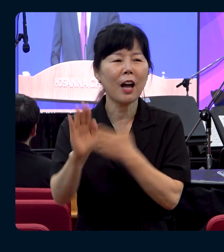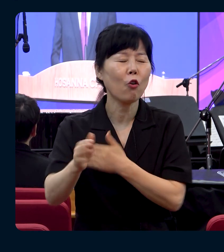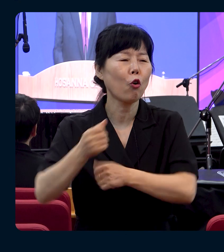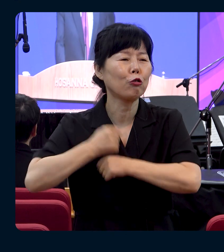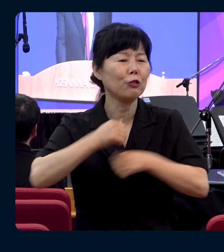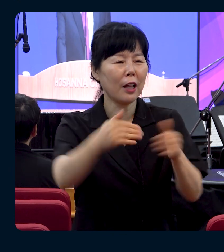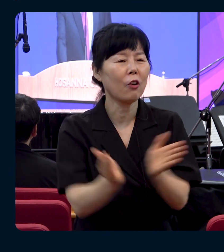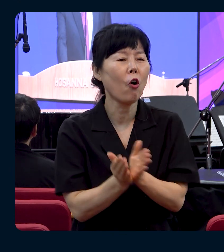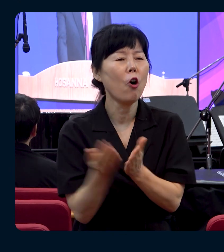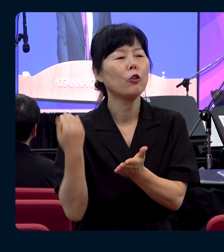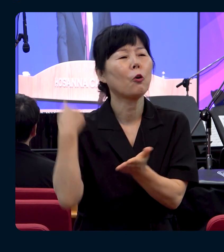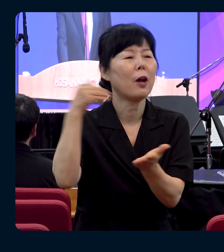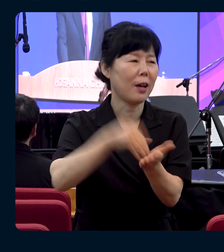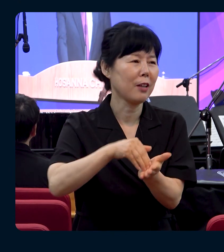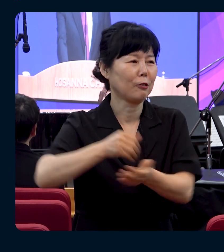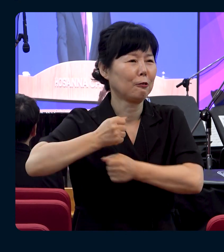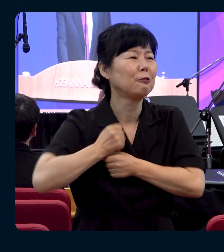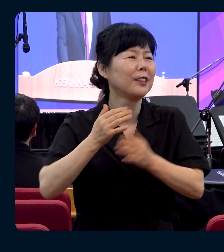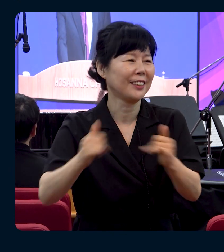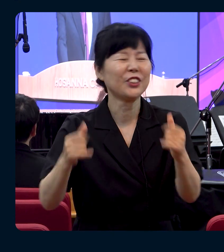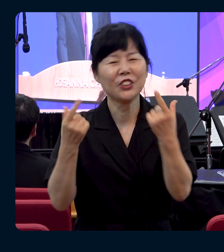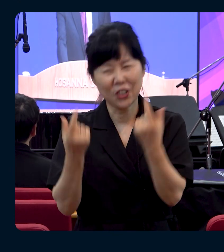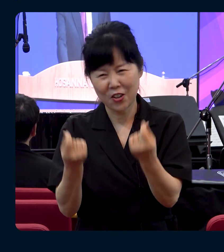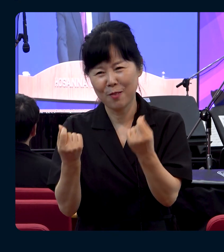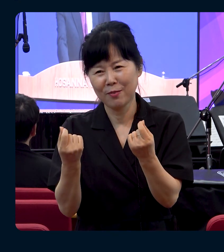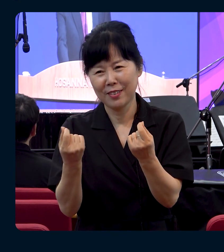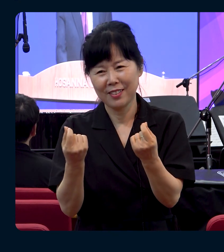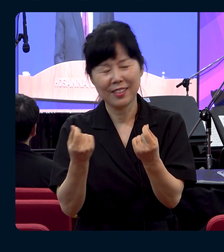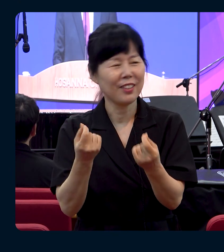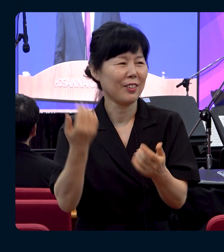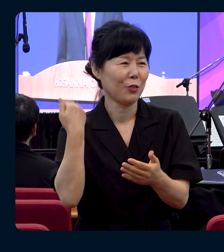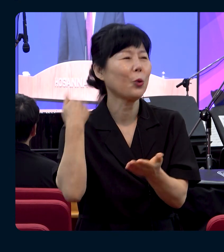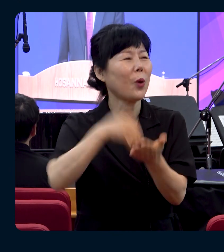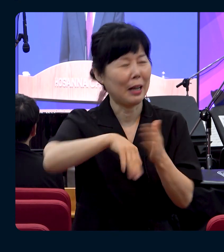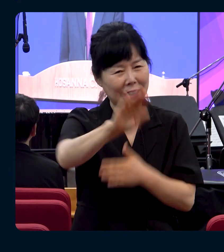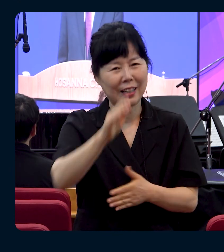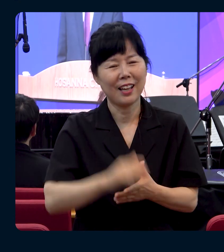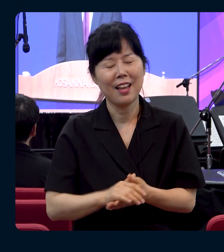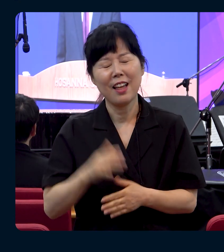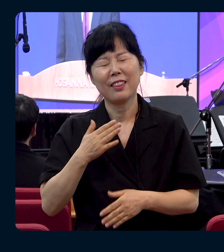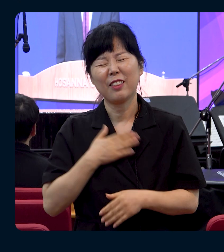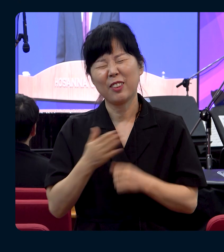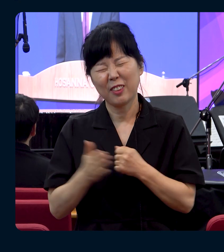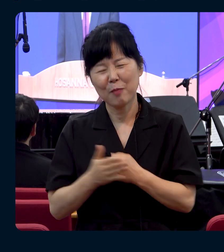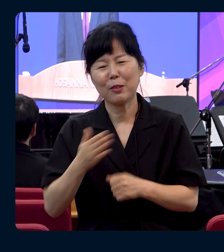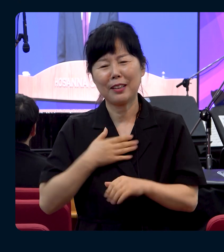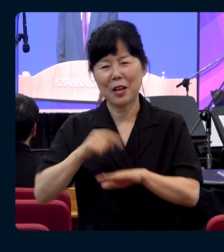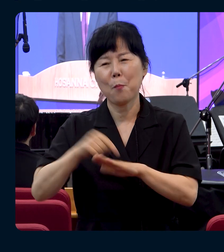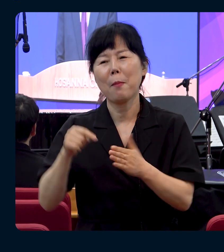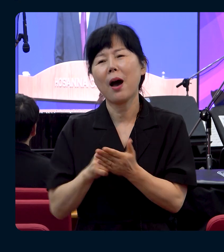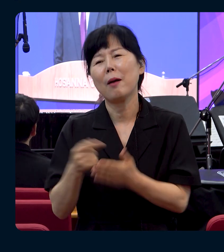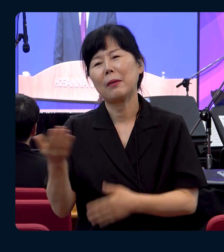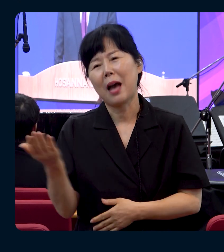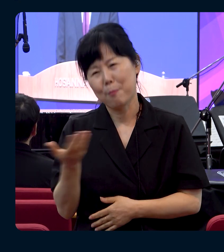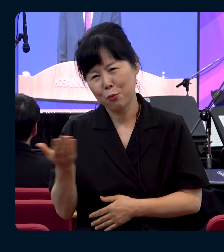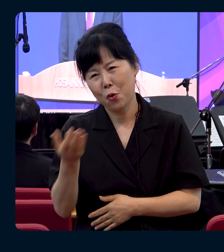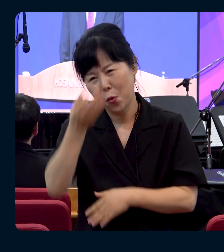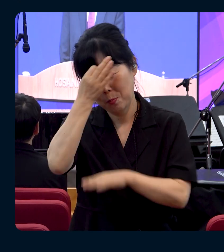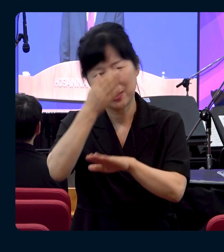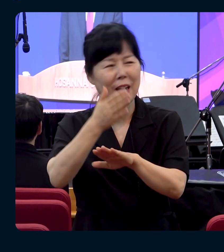가시니까 제 마음이 어떻게 아프지 않겠습니까? 제 마음에 어떻게 미안한 마음이